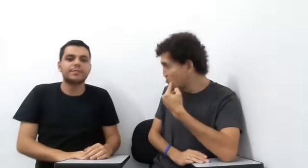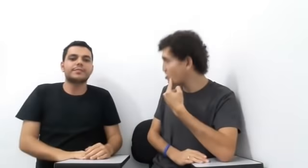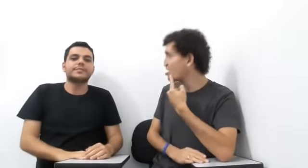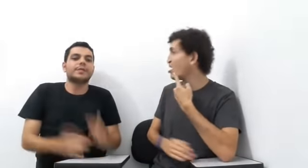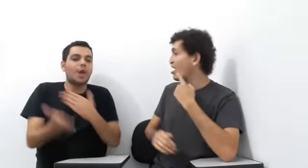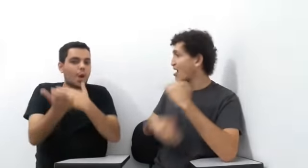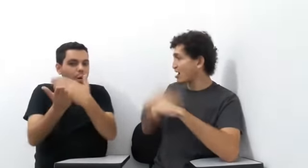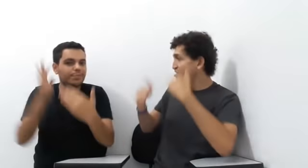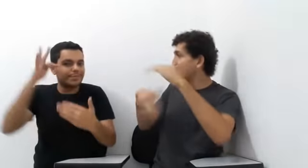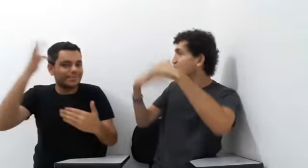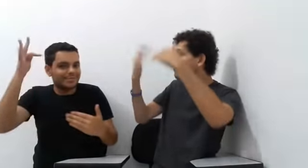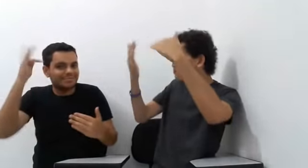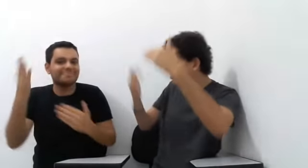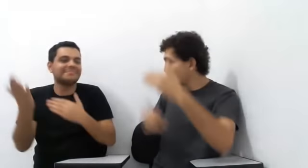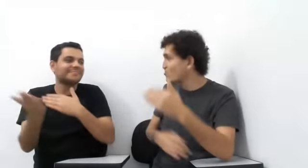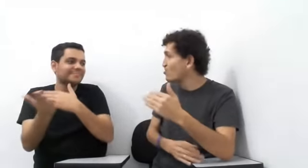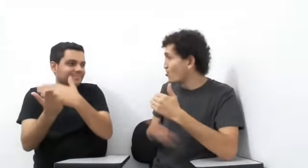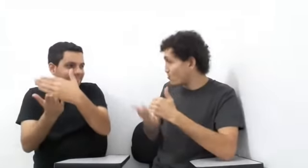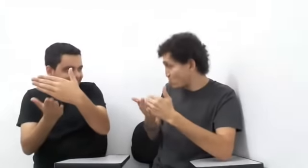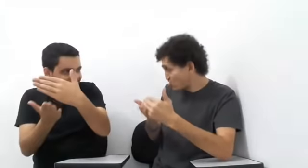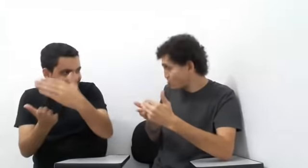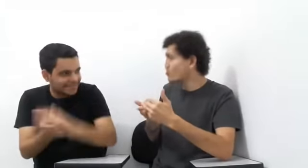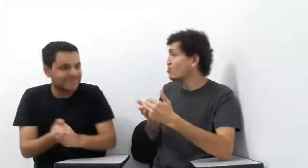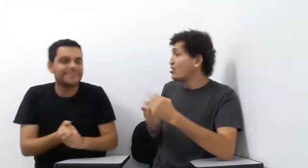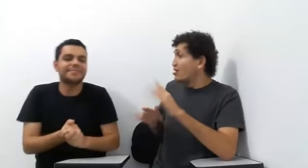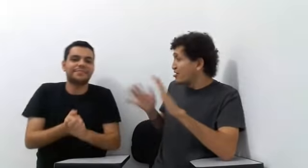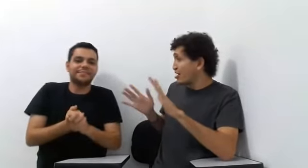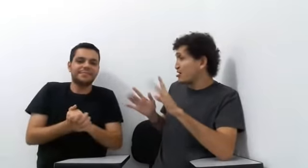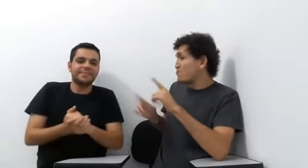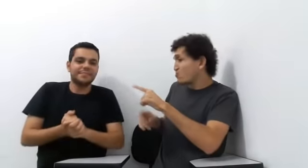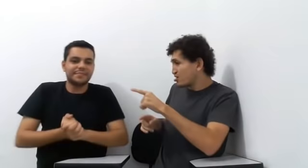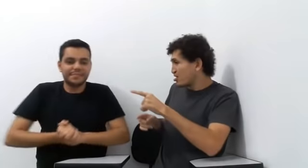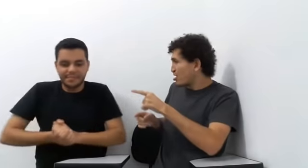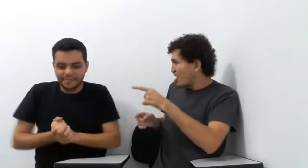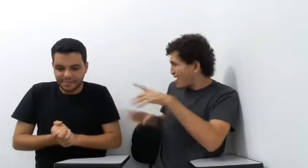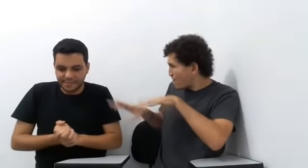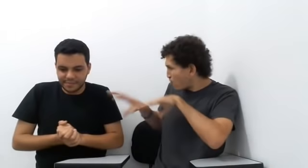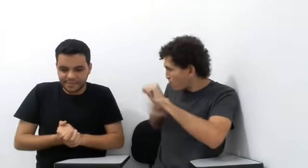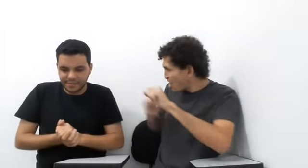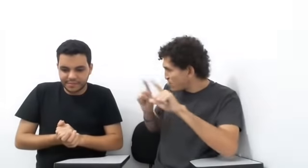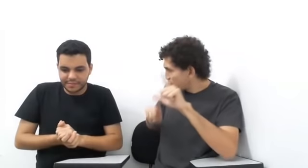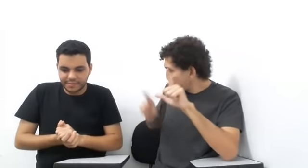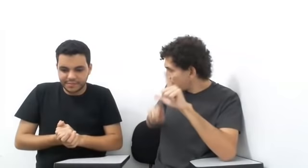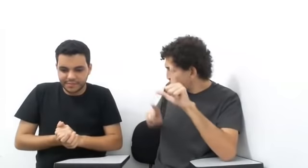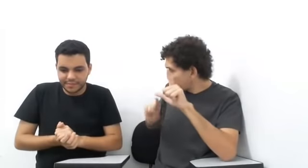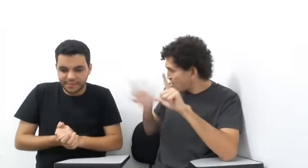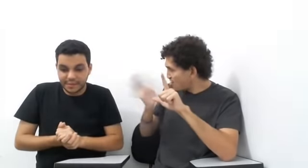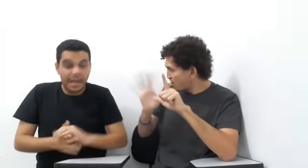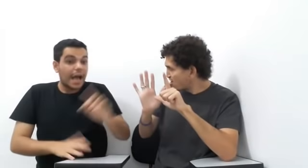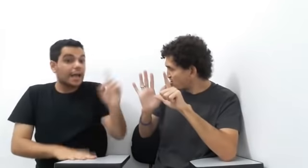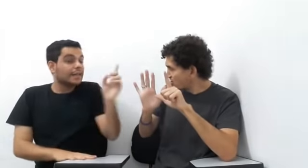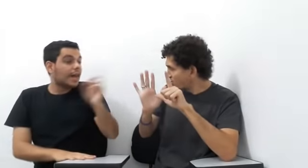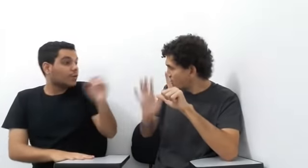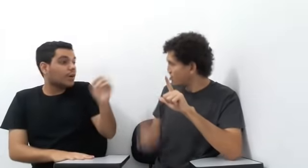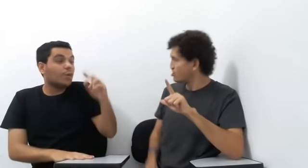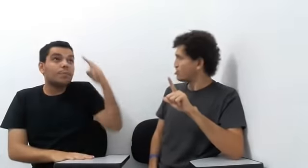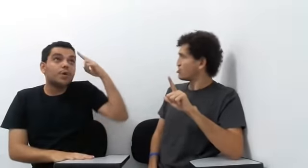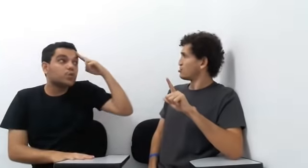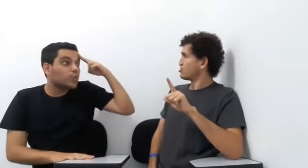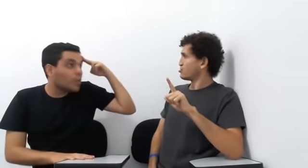né? Aí você desenvolveu, inventou, e aí você é formado em letras libras? Não, meu